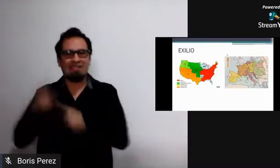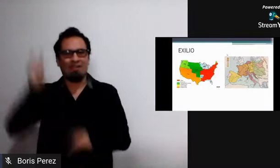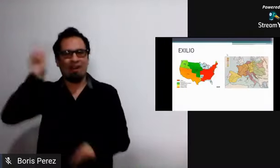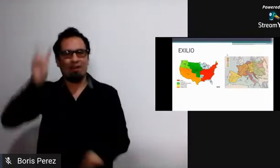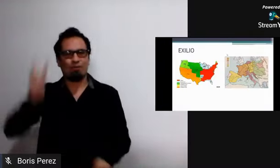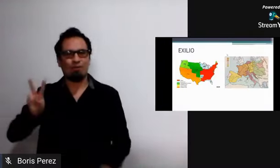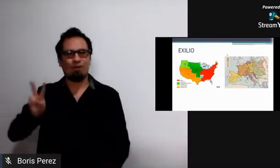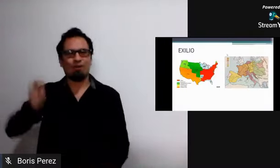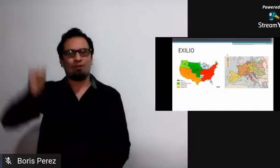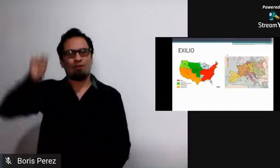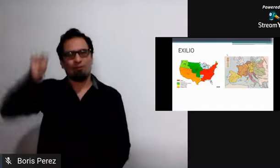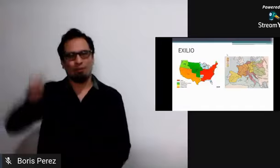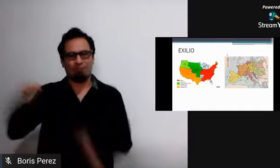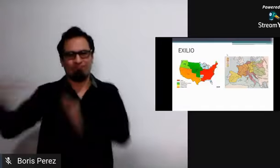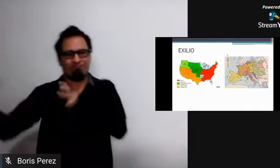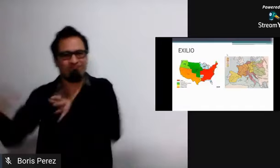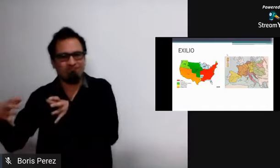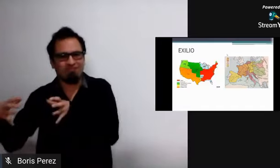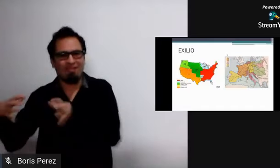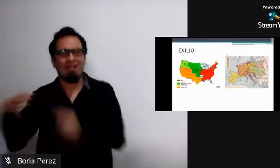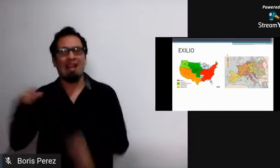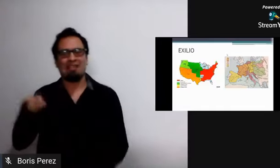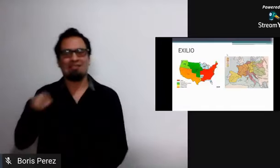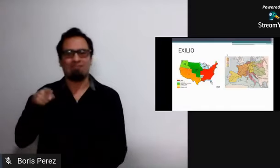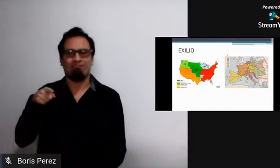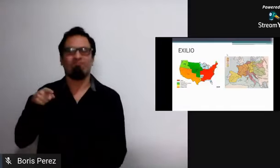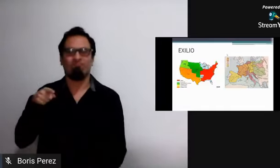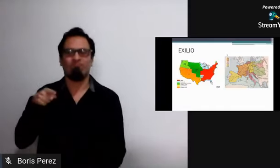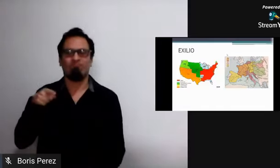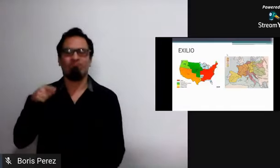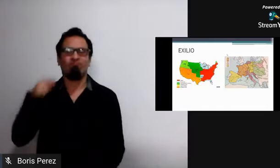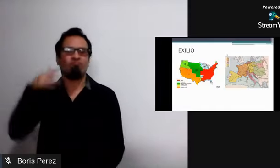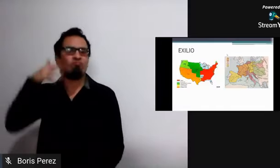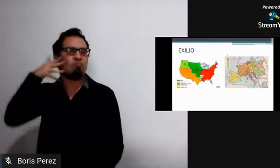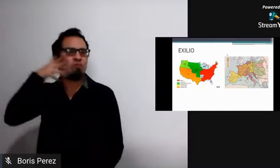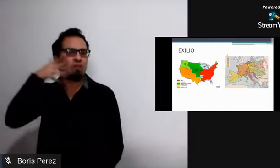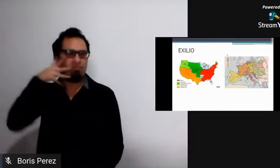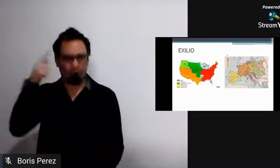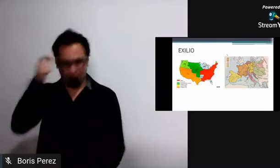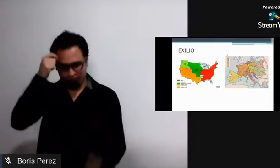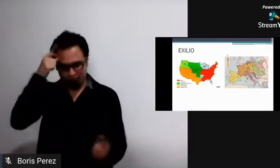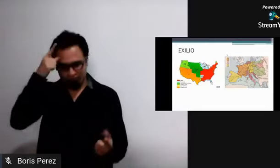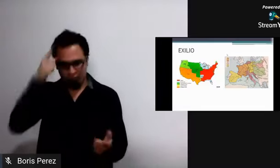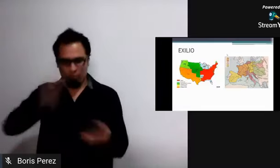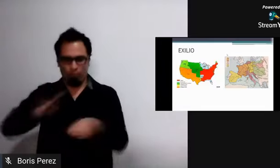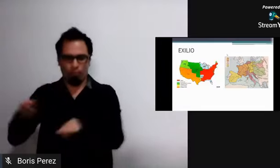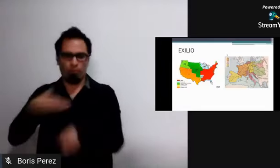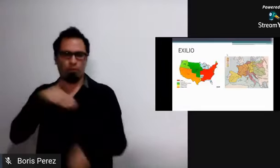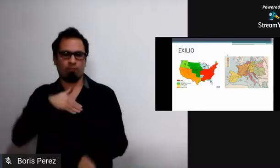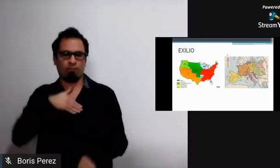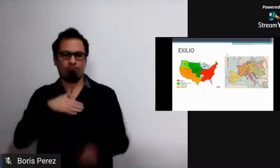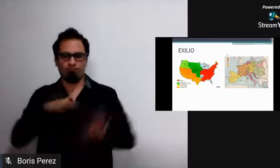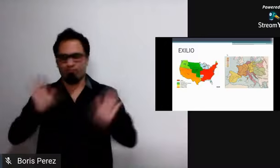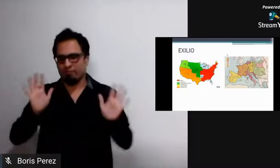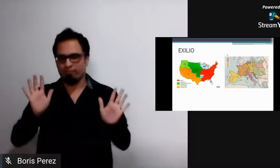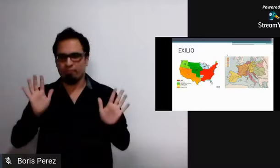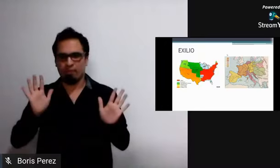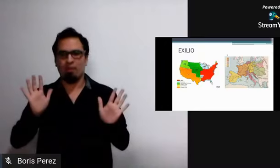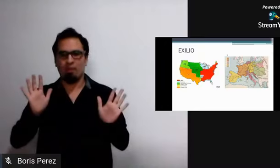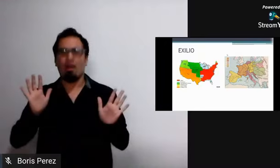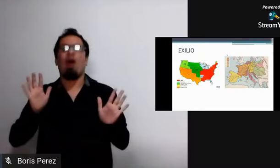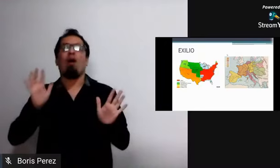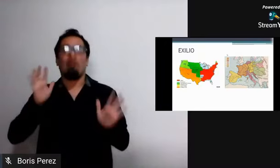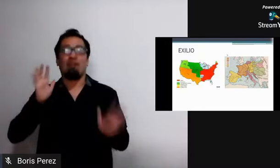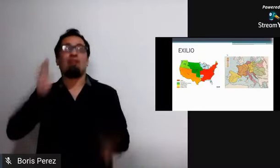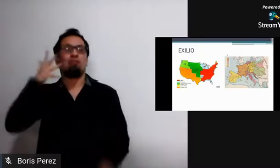diferencias, no fue que se alegró por la muerte de su aliado en su momento durante la gesta